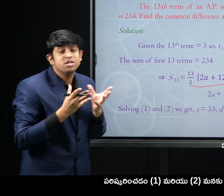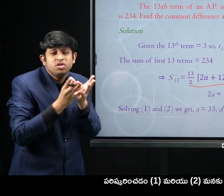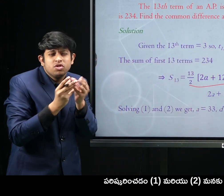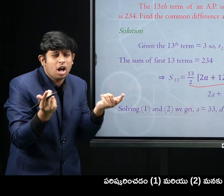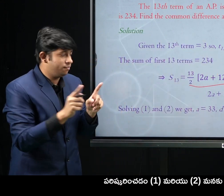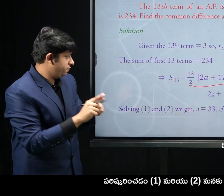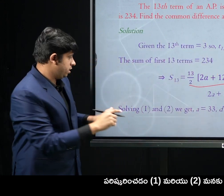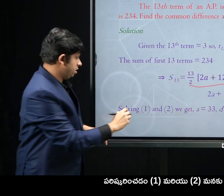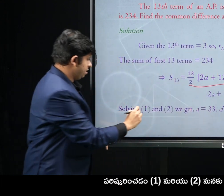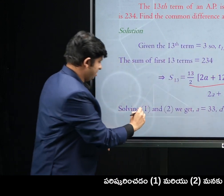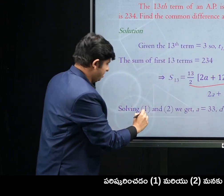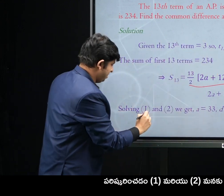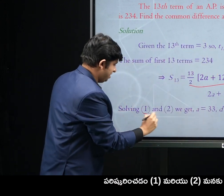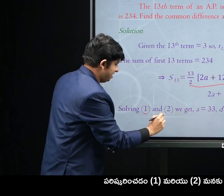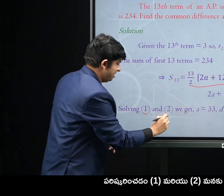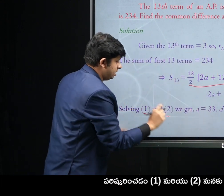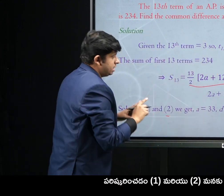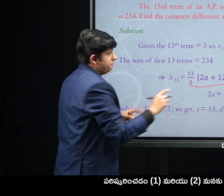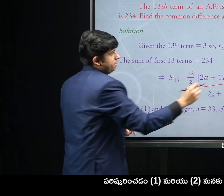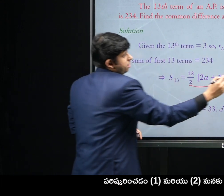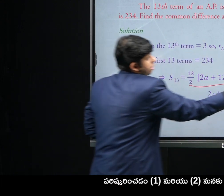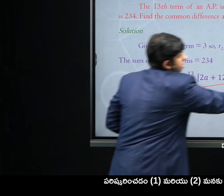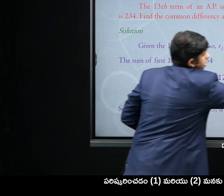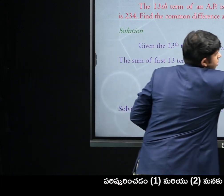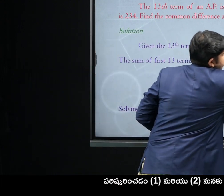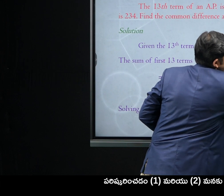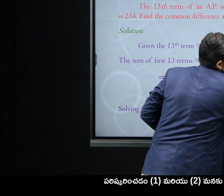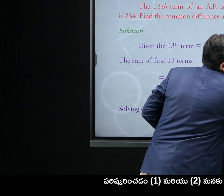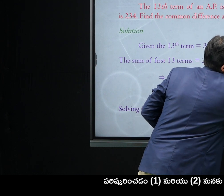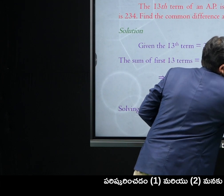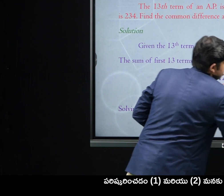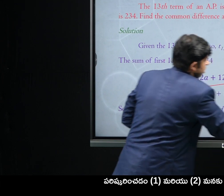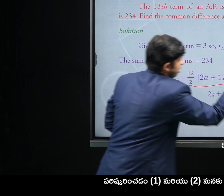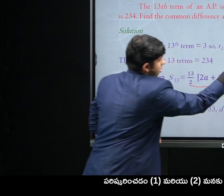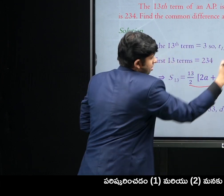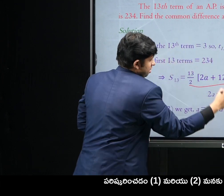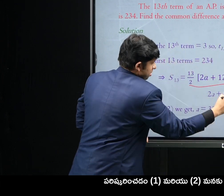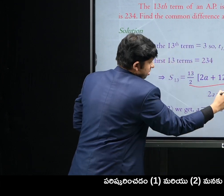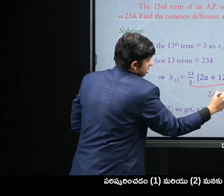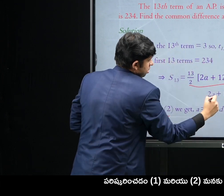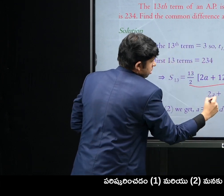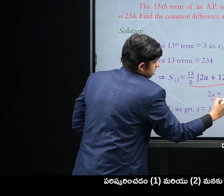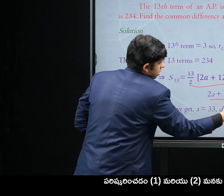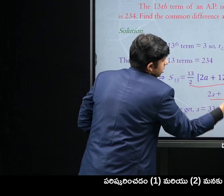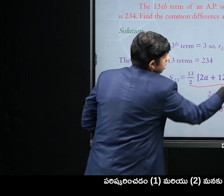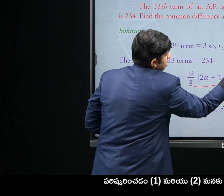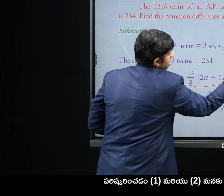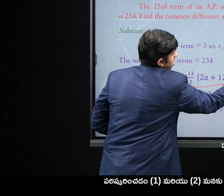పరిష్కరించడం 1 మరియు 2 సమీకరణాలు మనకు లభిస్తుంది. A ఈజ్ ఈక్వల్ టు 33, D ఈజ్ ఈక్వల్